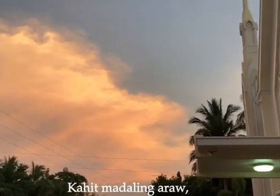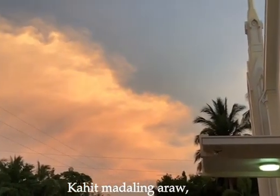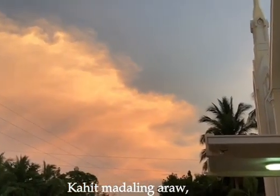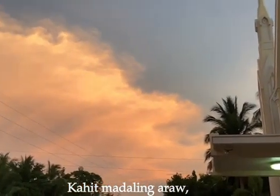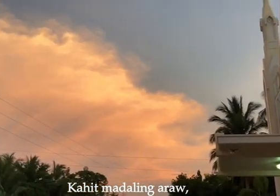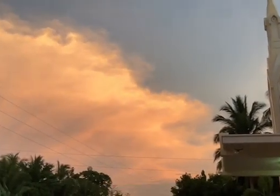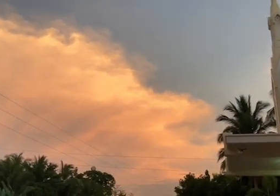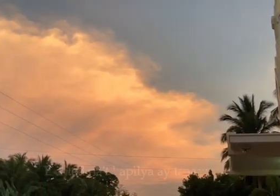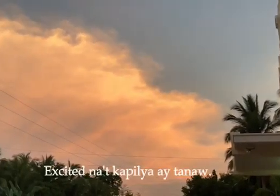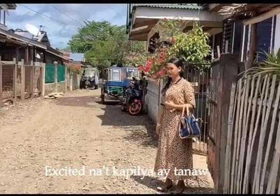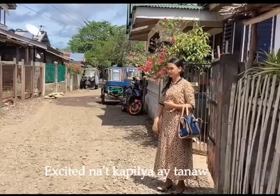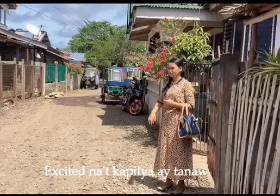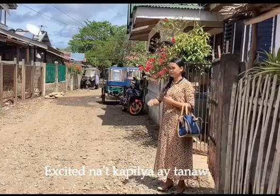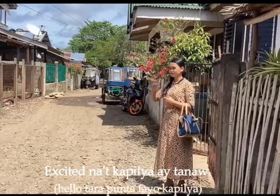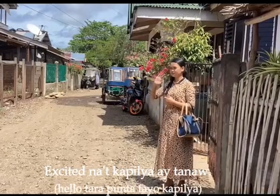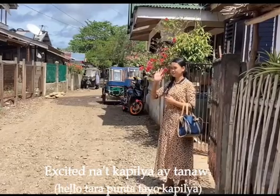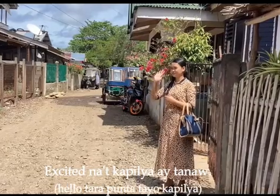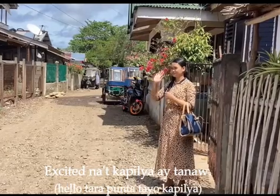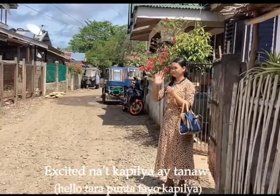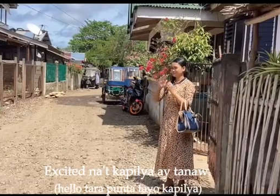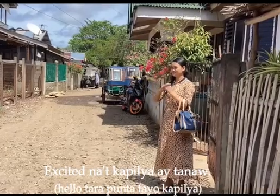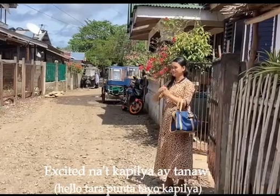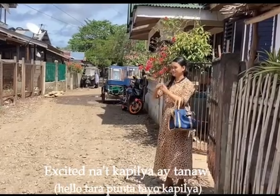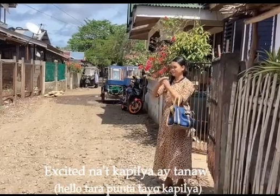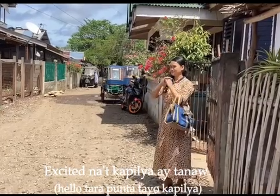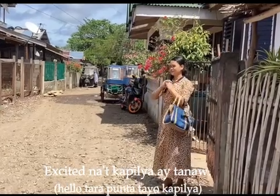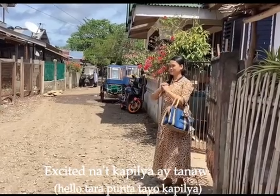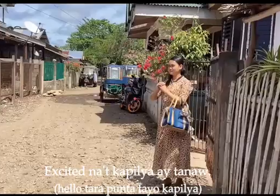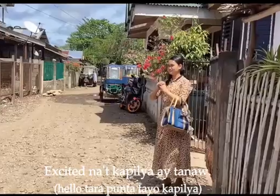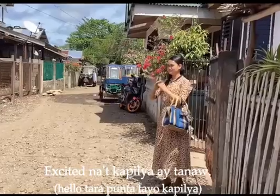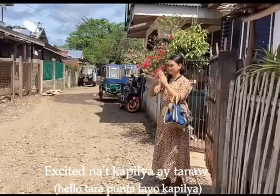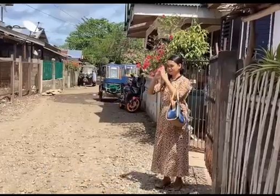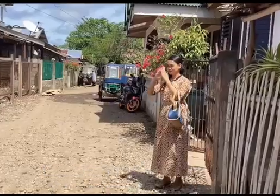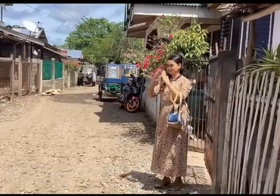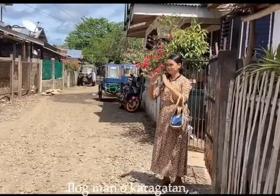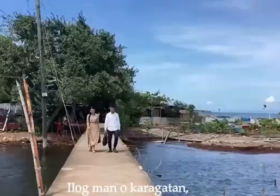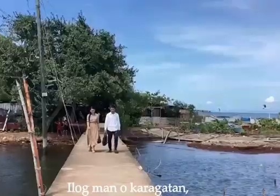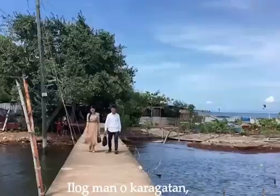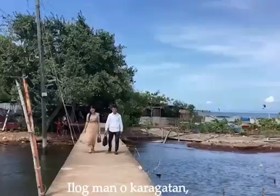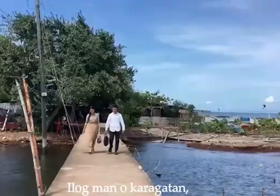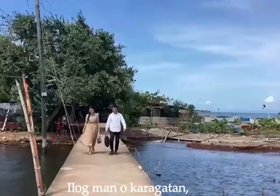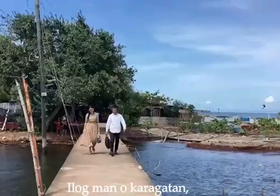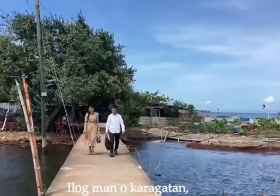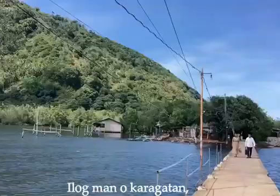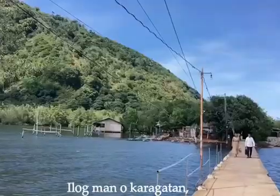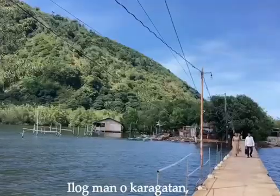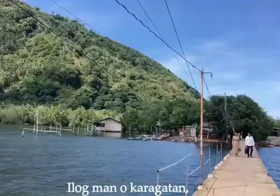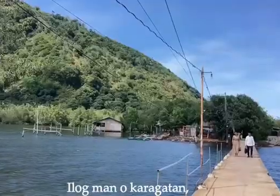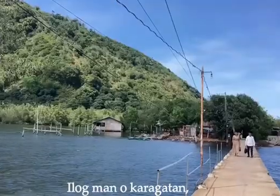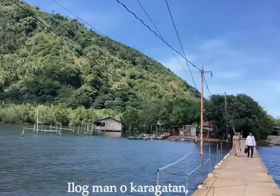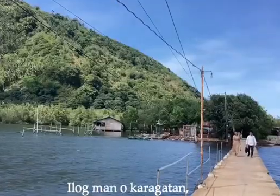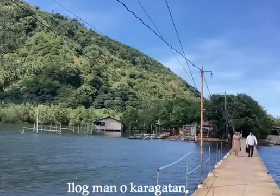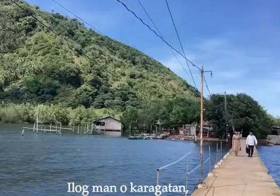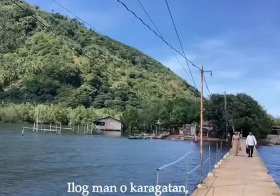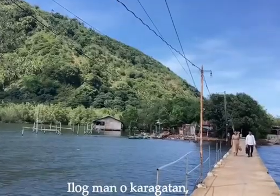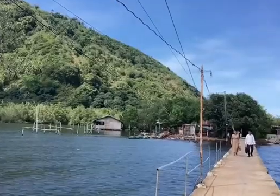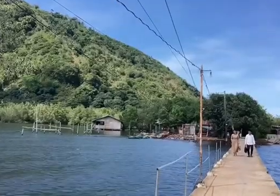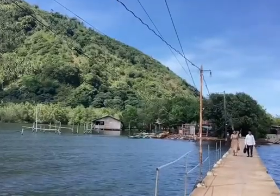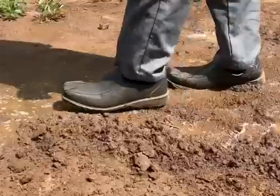araw, excited na't kapilya ay tanaw. Ilog man o karagatan,